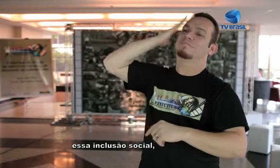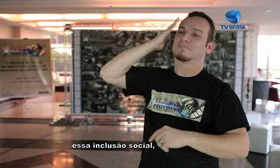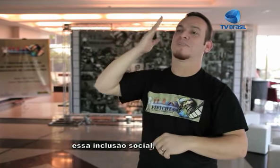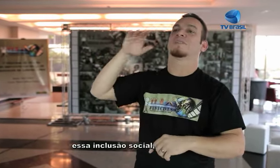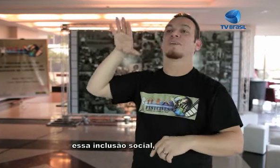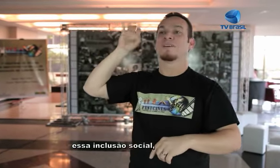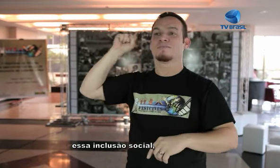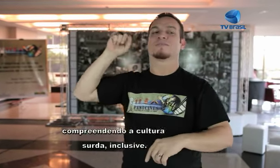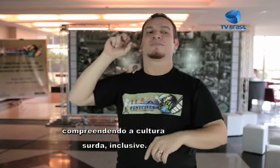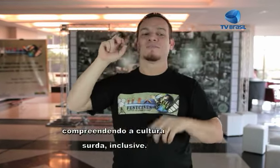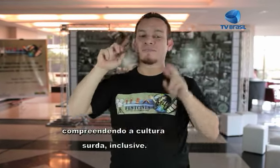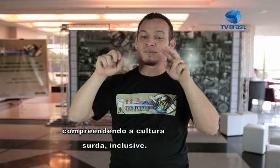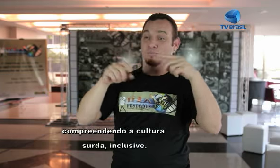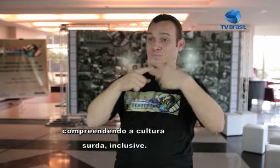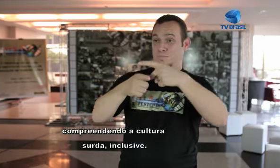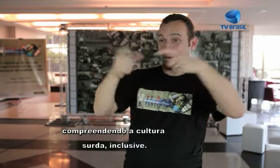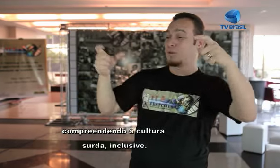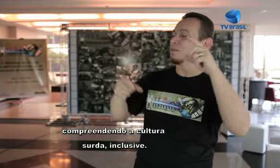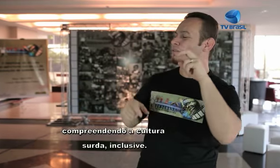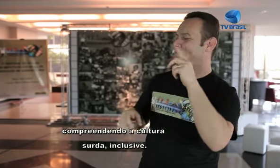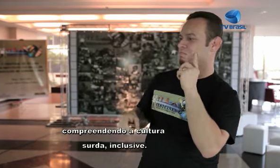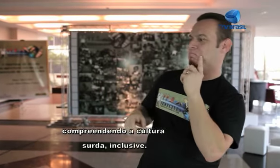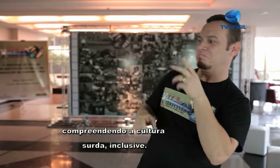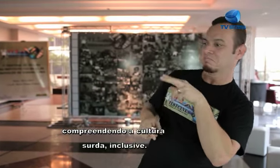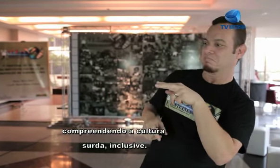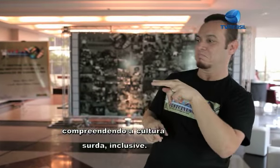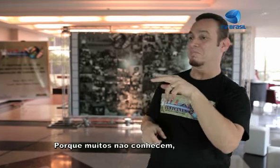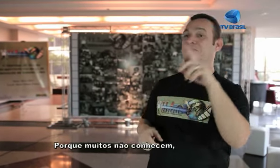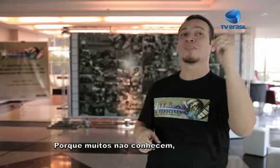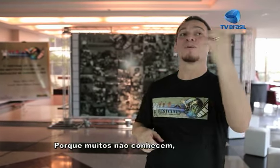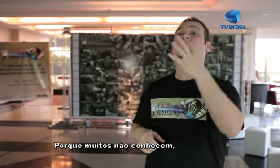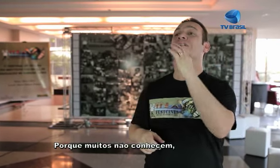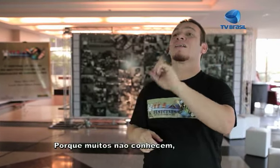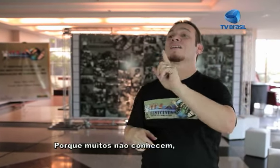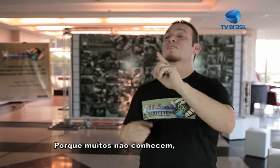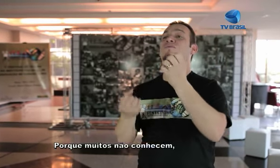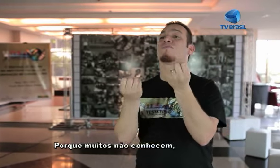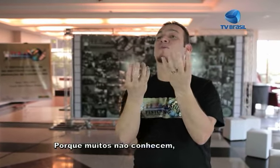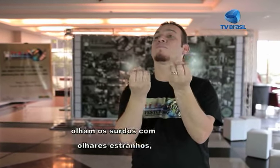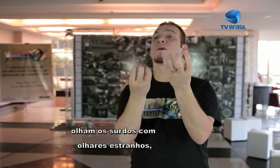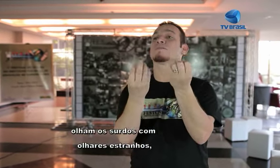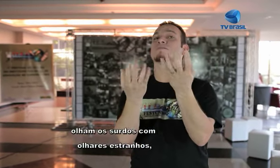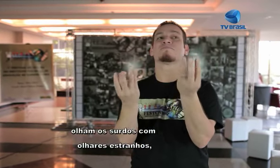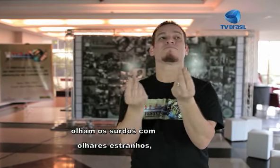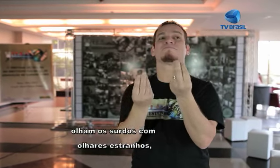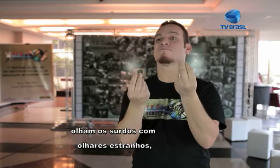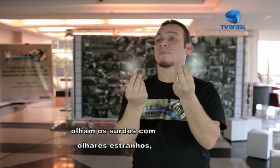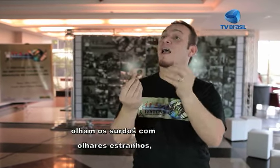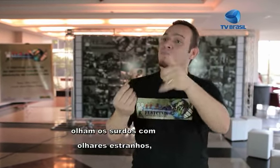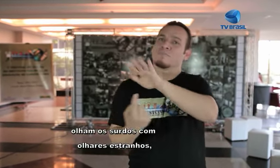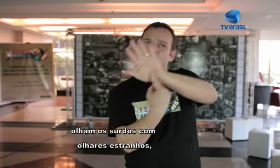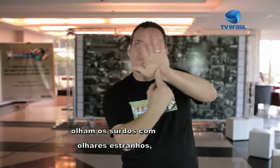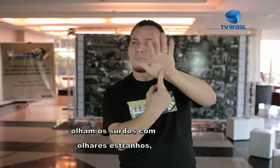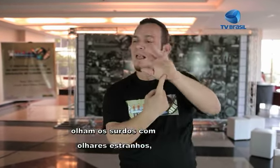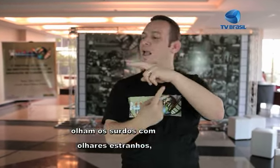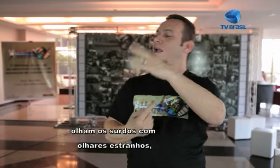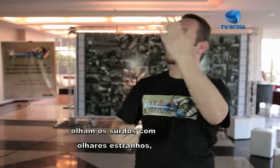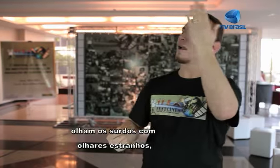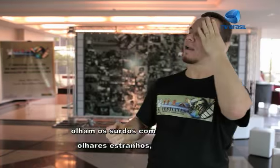inclusão social, compreendendo a cultura surda, inclusive. Porque muitos não conhecem, por isso olham os surdos com olhares estranhos.